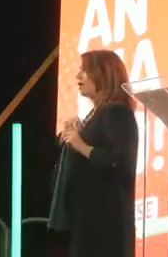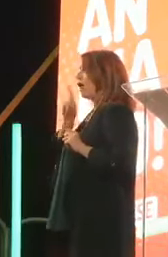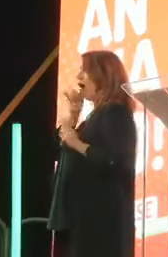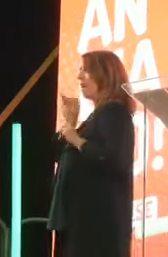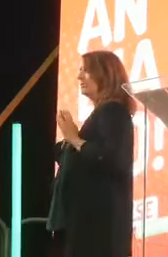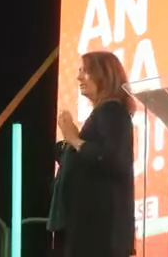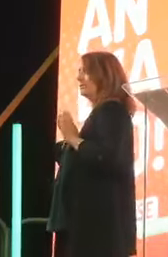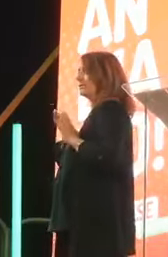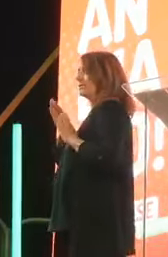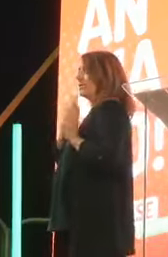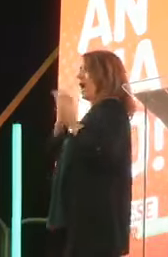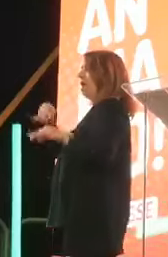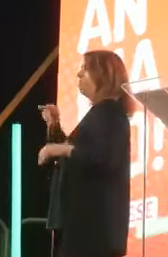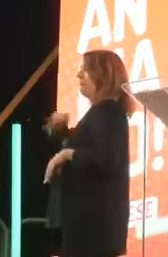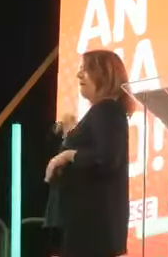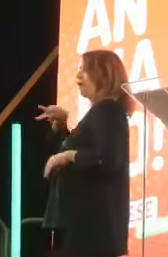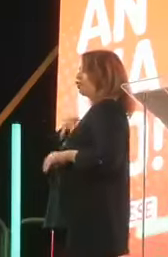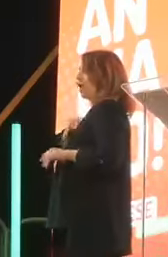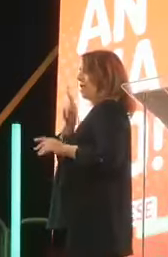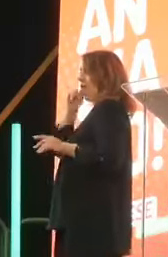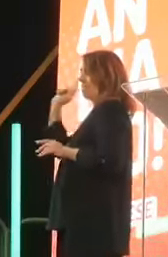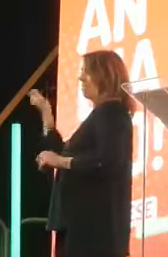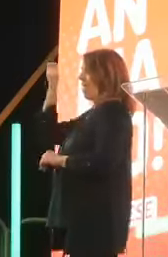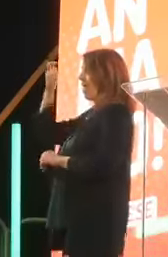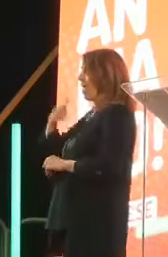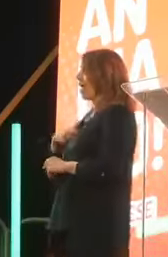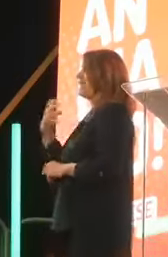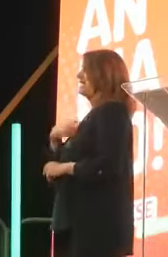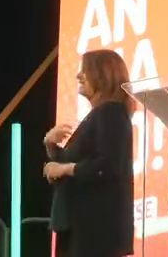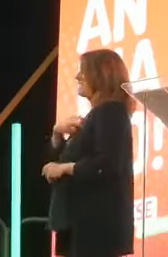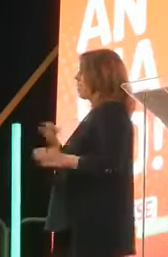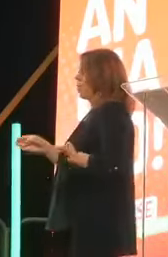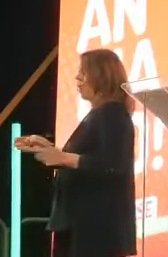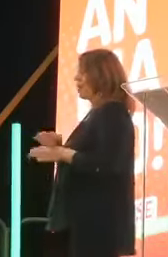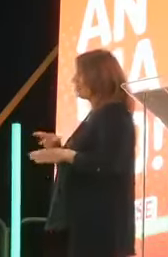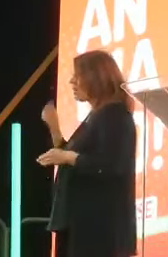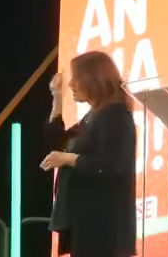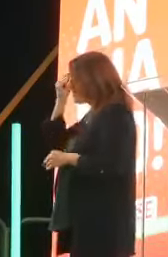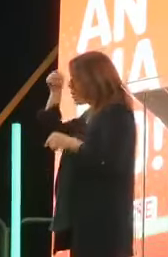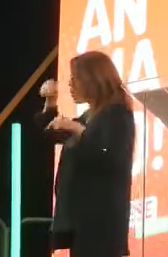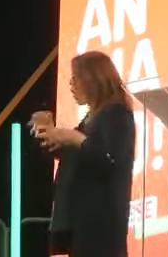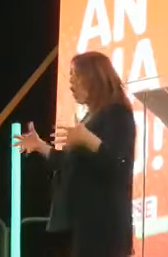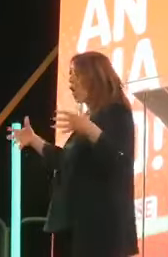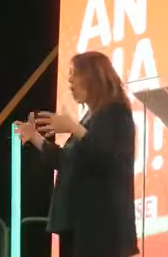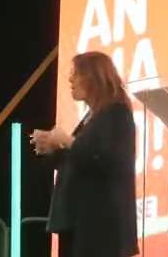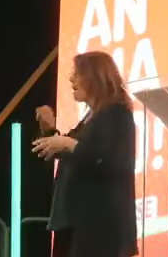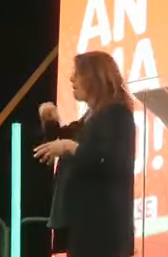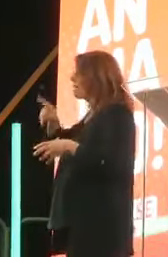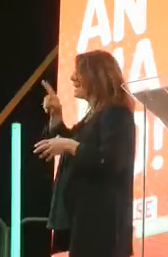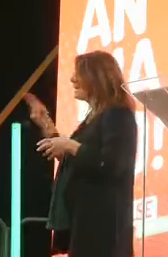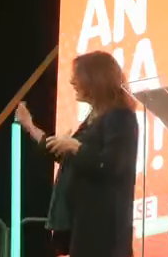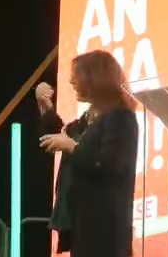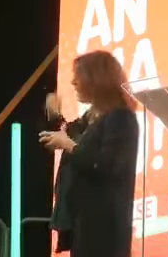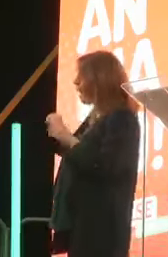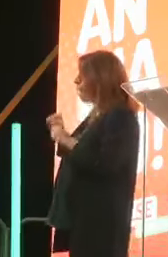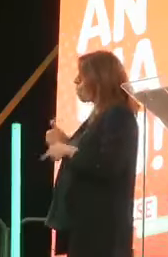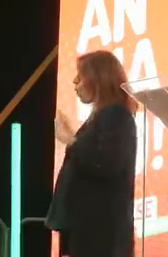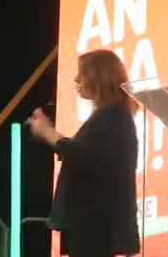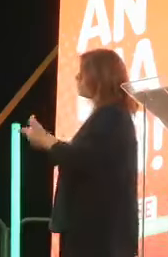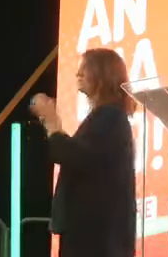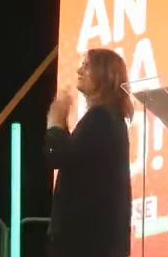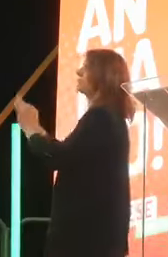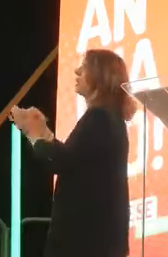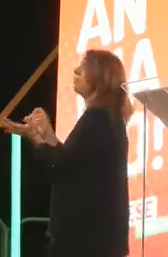alcuno scrupolo non deve trovare in questa comunità e nel Partito Democratico neanche un centimetro per